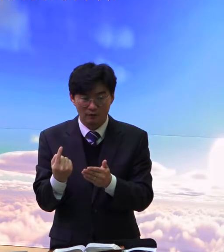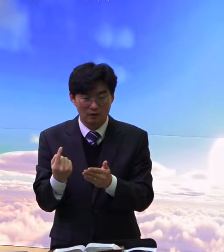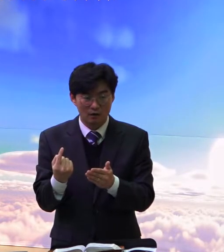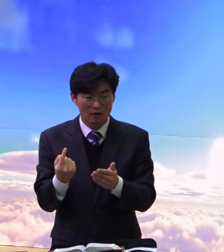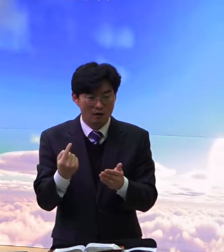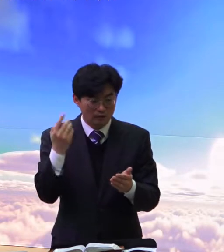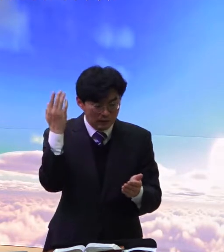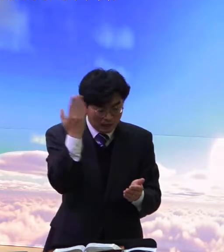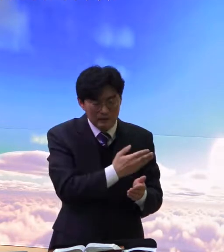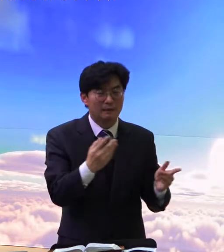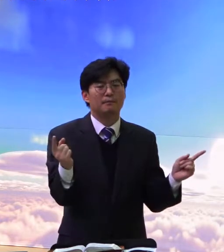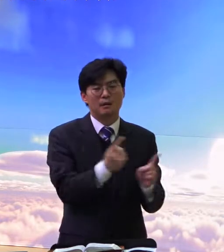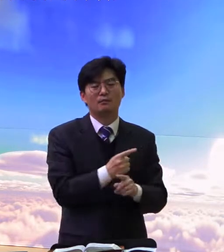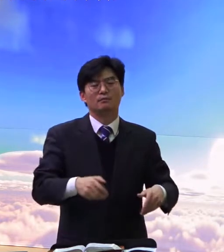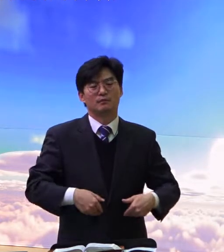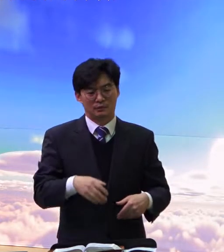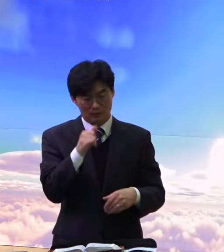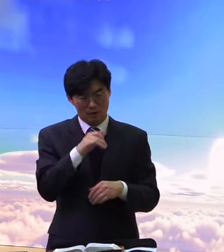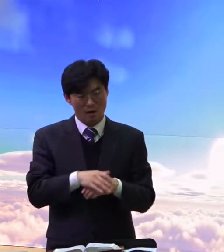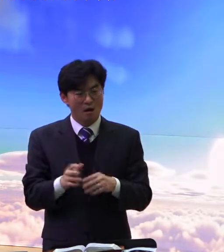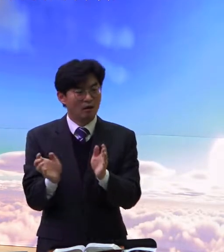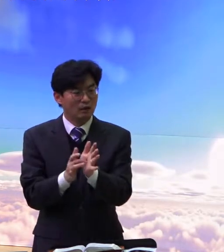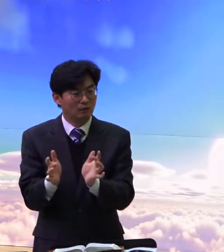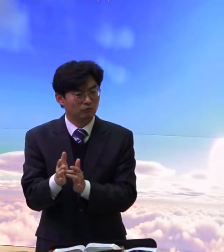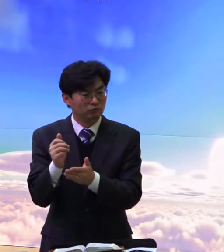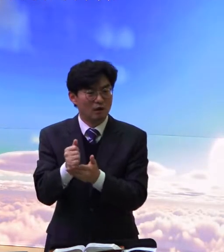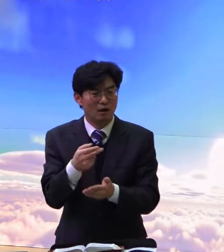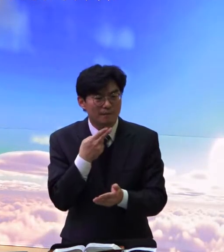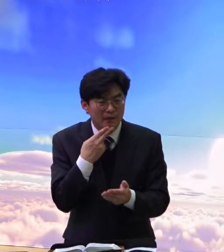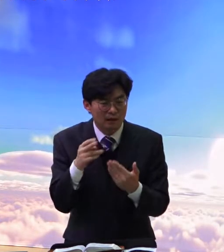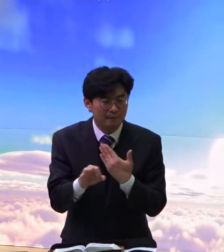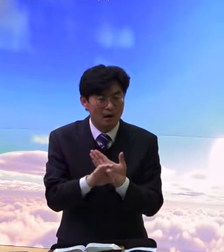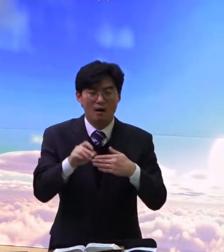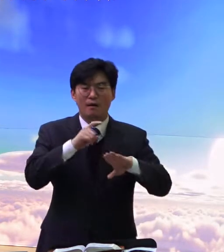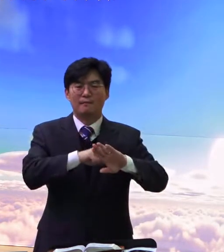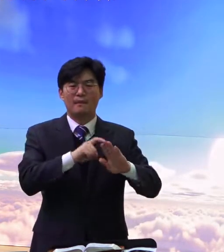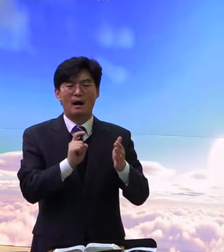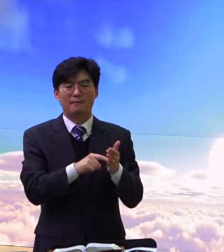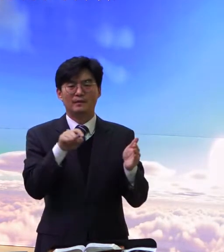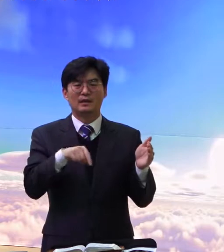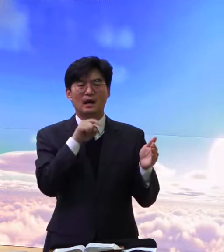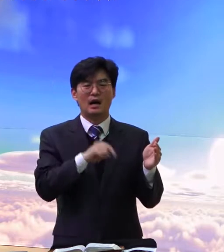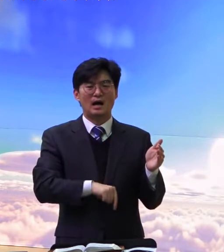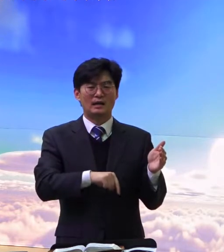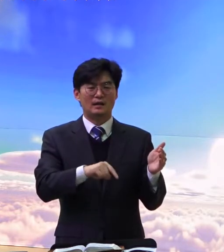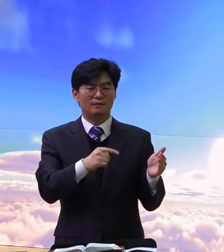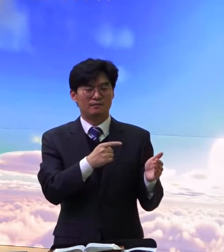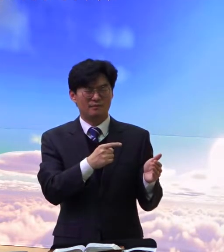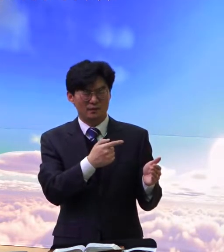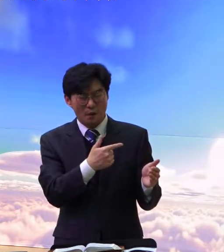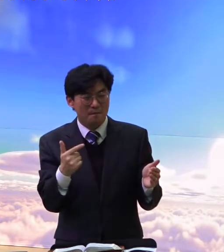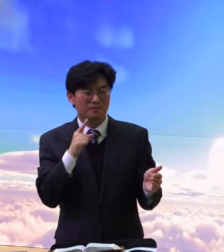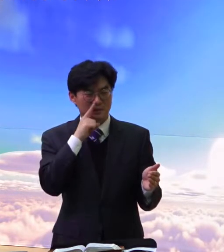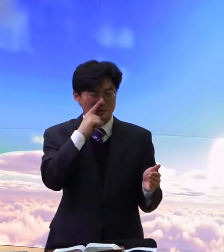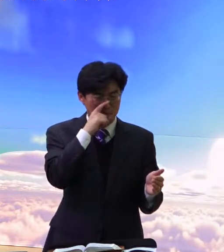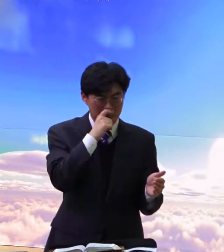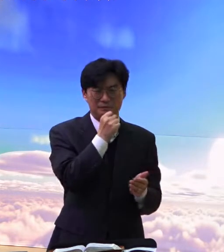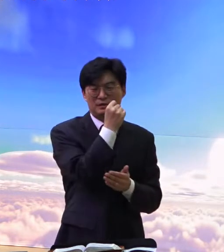그러나 마구간보다 더 더러운 우리 마음 속에 예수님이 오시면 우리 마음에